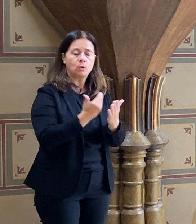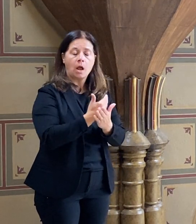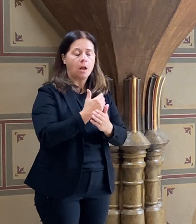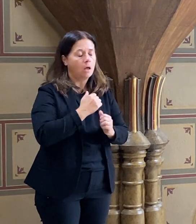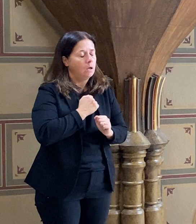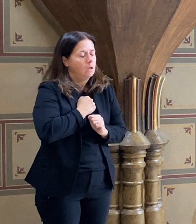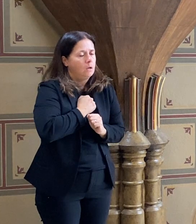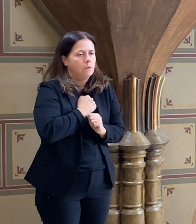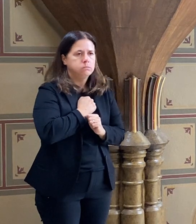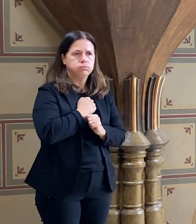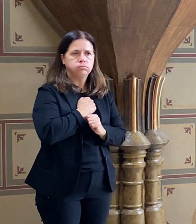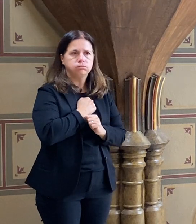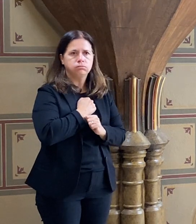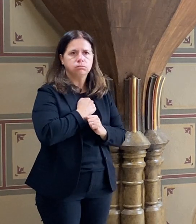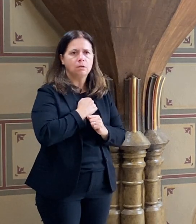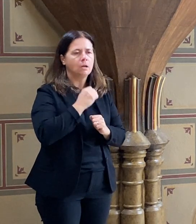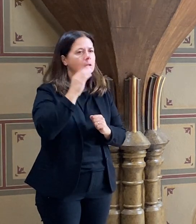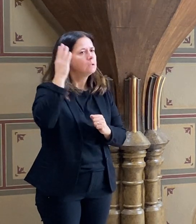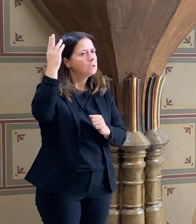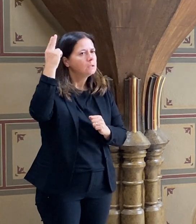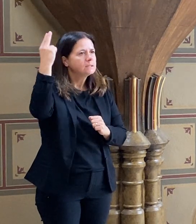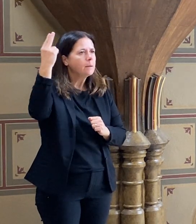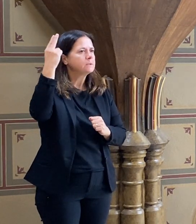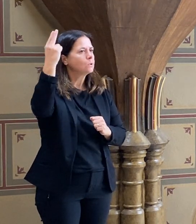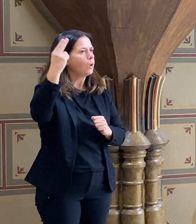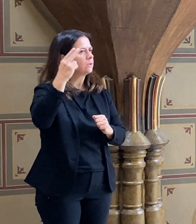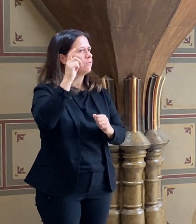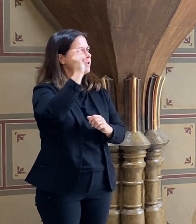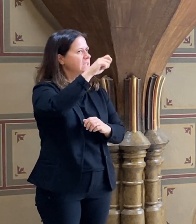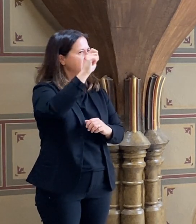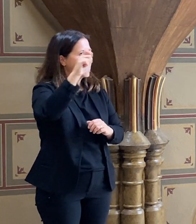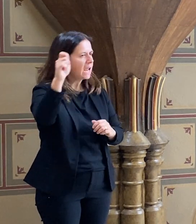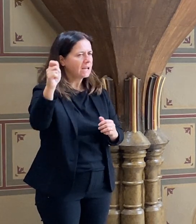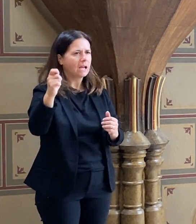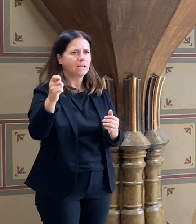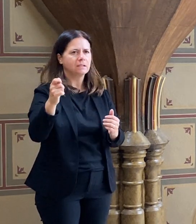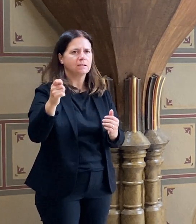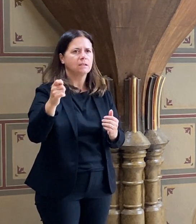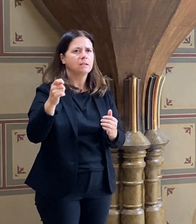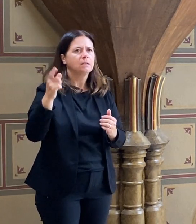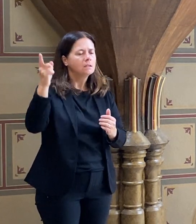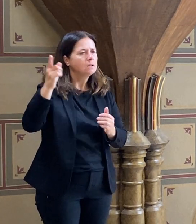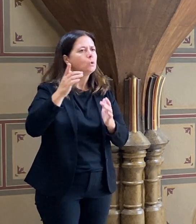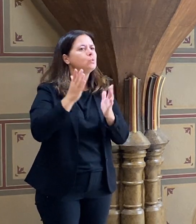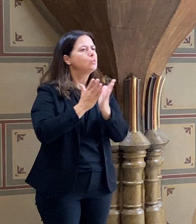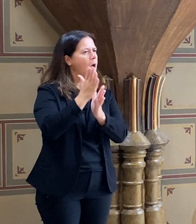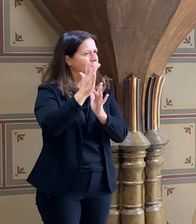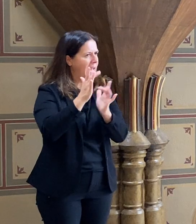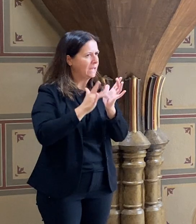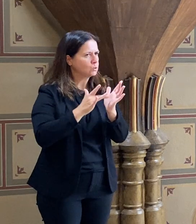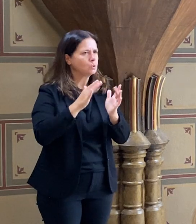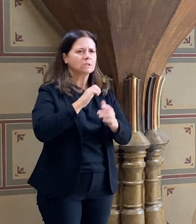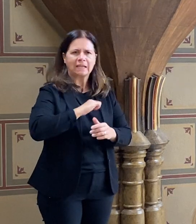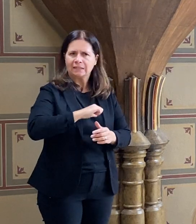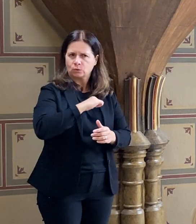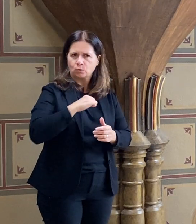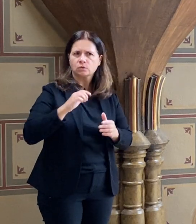erschrecken. Du bist ein Gott des Friedens. Das hast du uns durch Jesus Christus